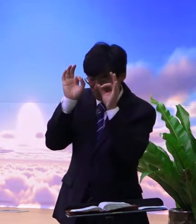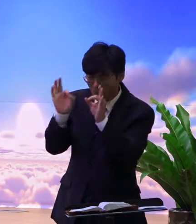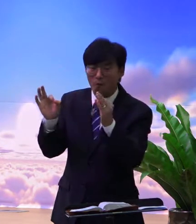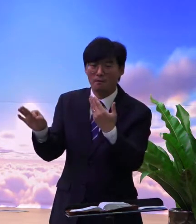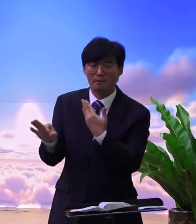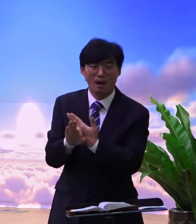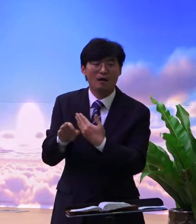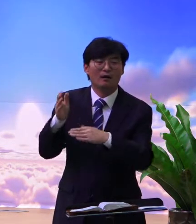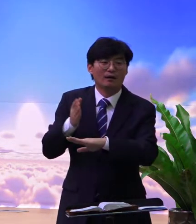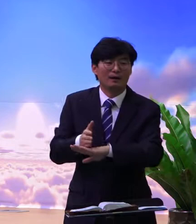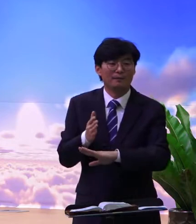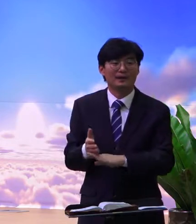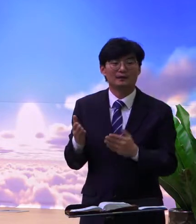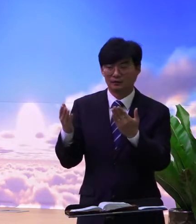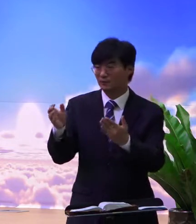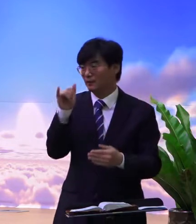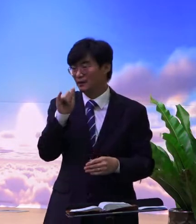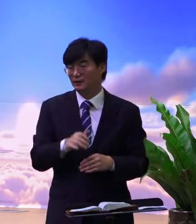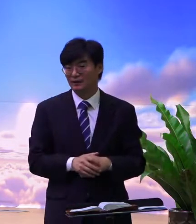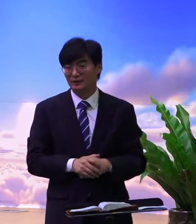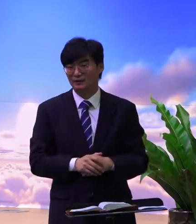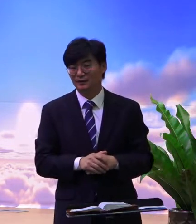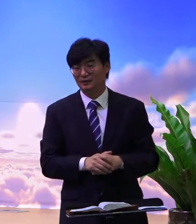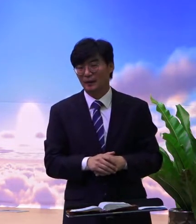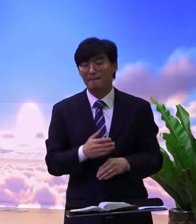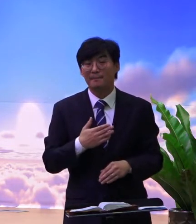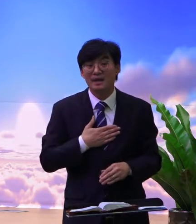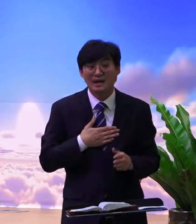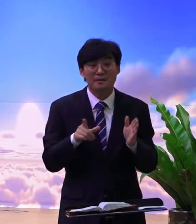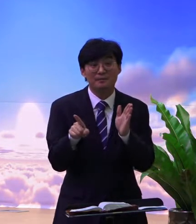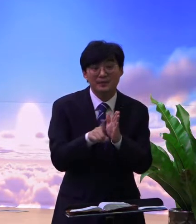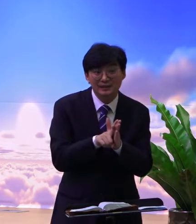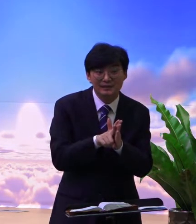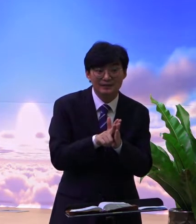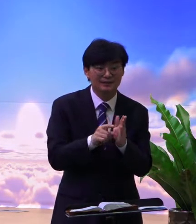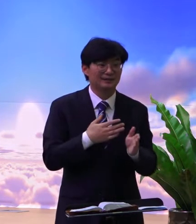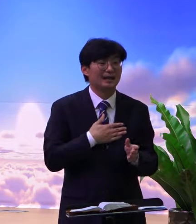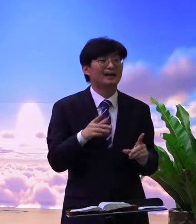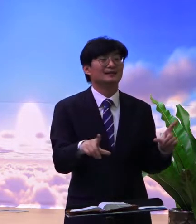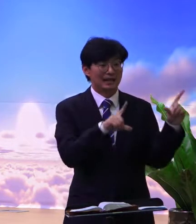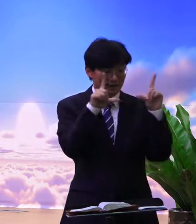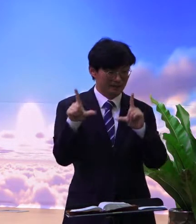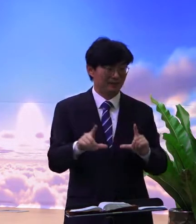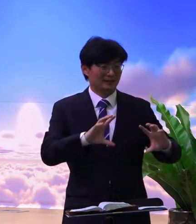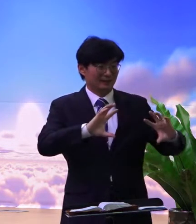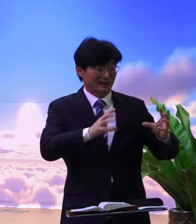없습니다. 우리의 믿음의 초점을 예수님께 맞추면 그 믿음은 흔들리지 않습니다.